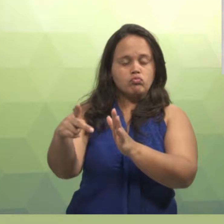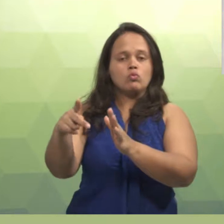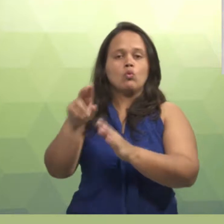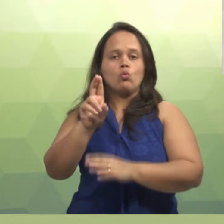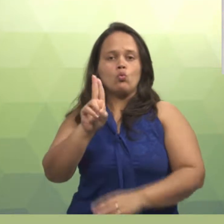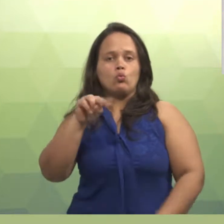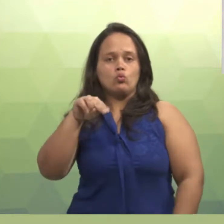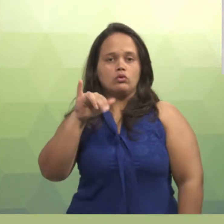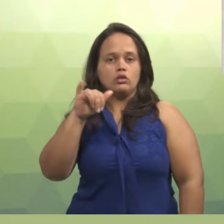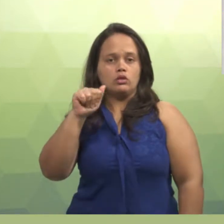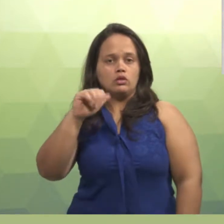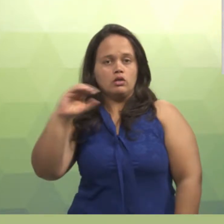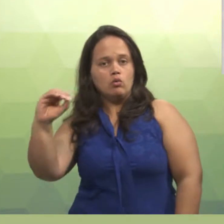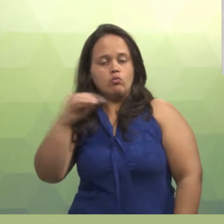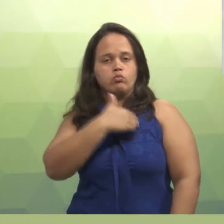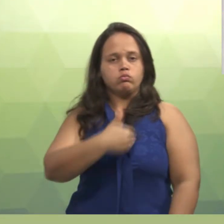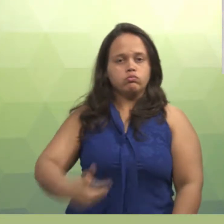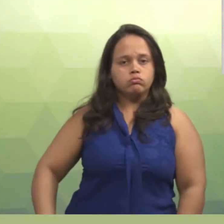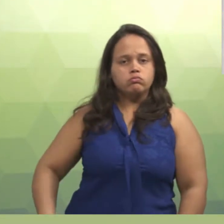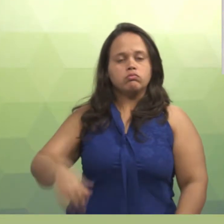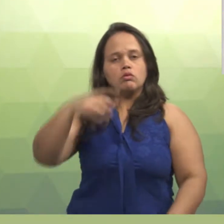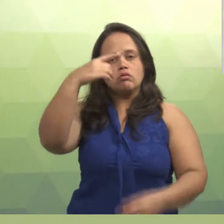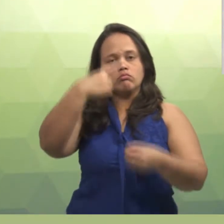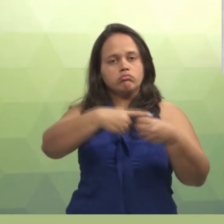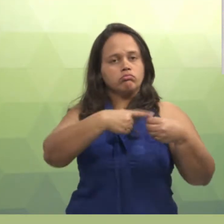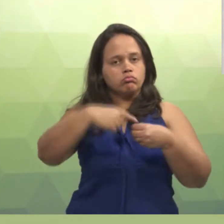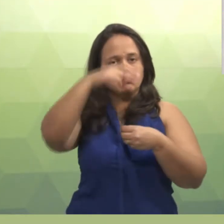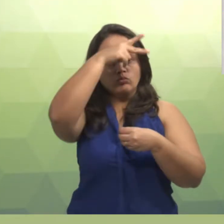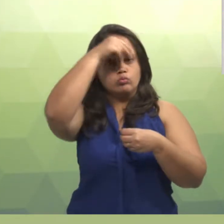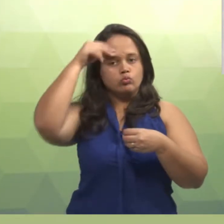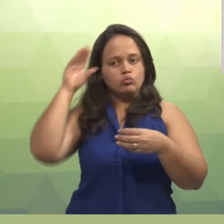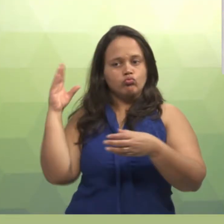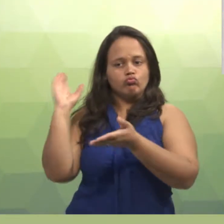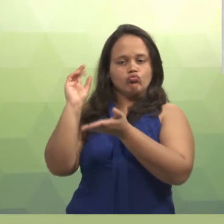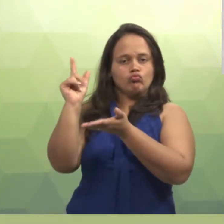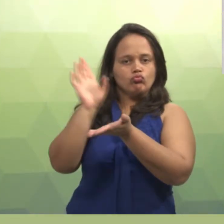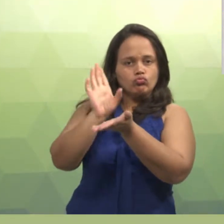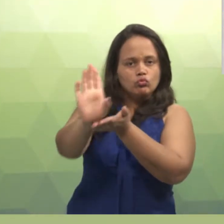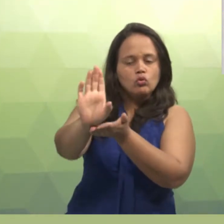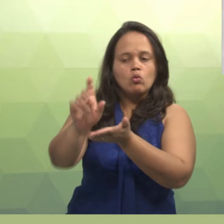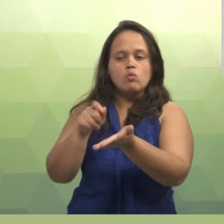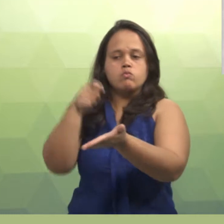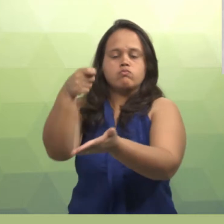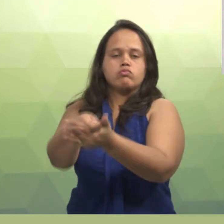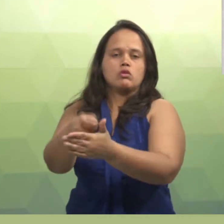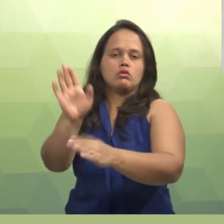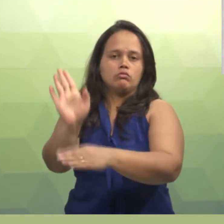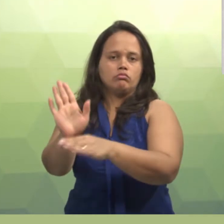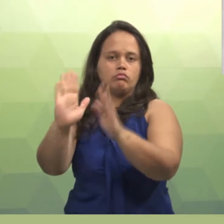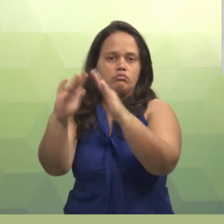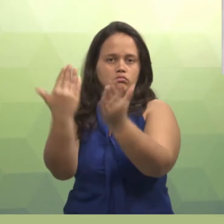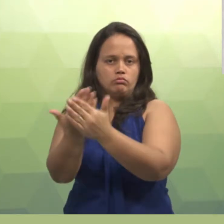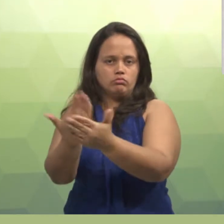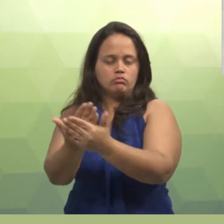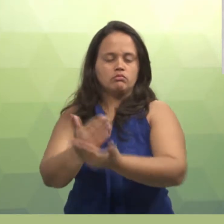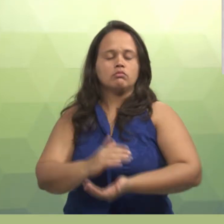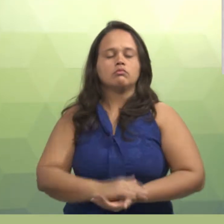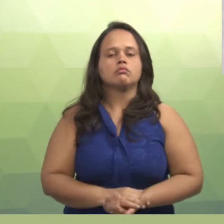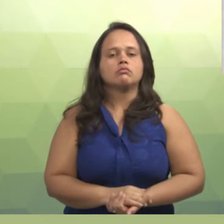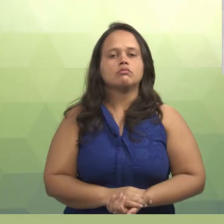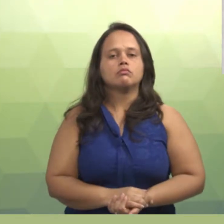sentido, é responsável pela aquisição de bens de consumo e permanentes, obedecendo às dotações